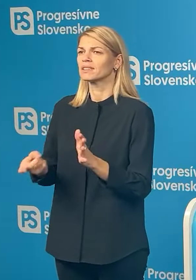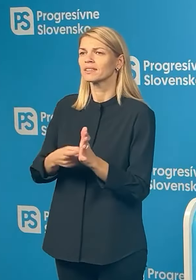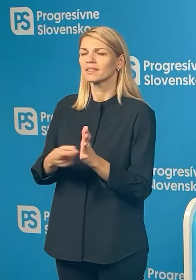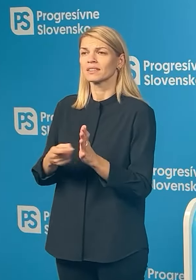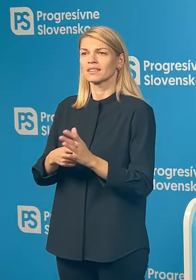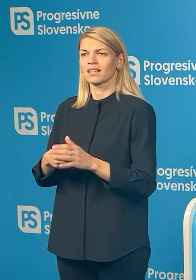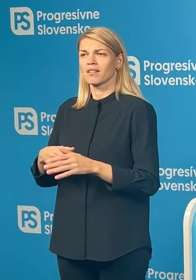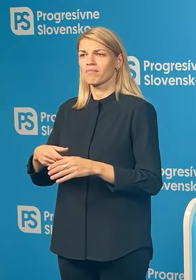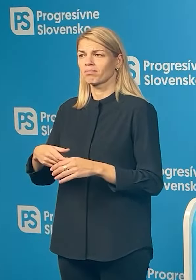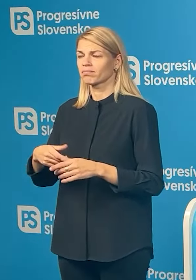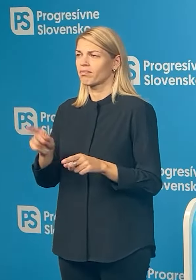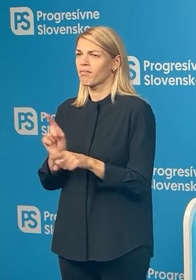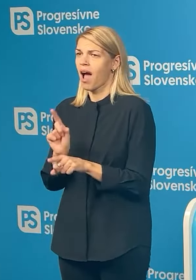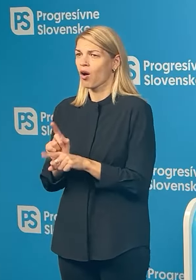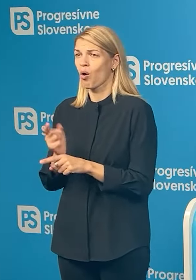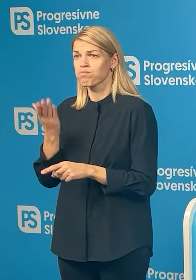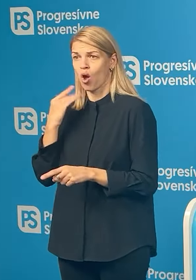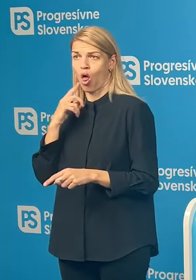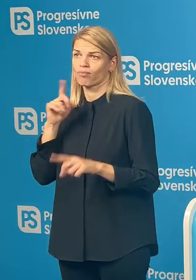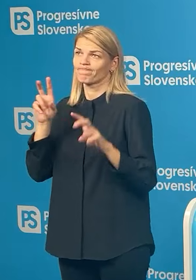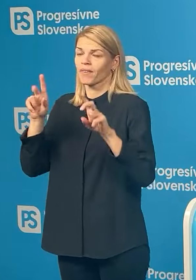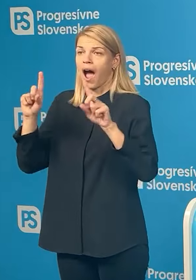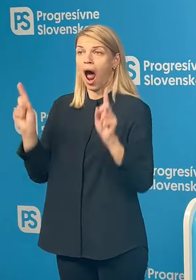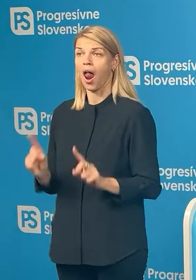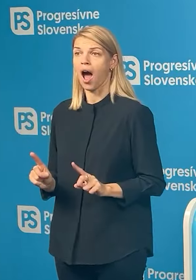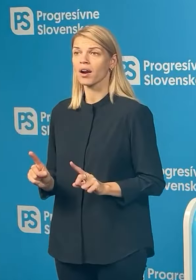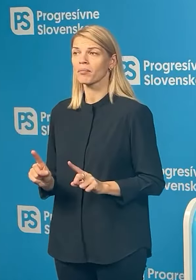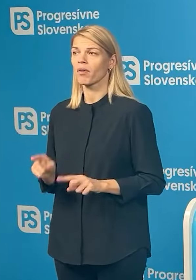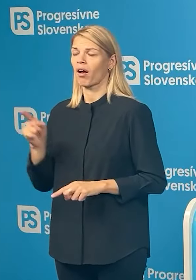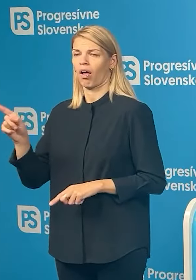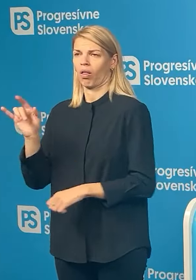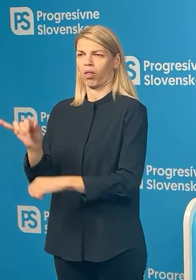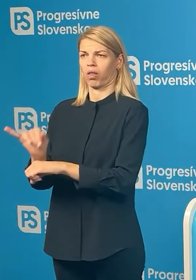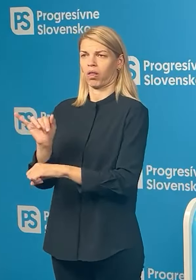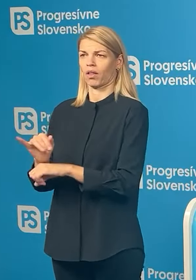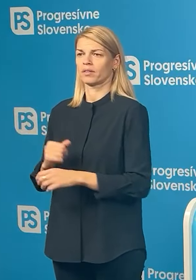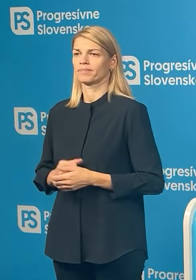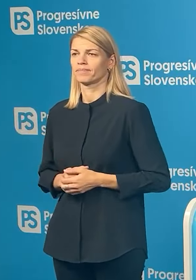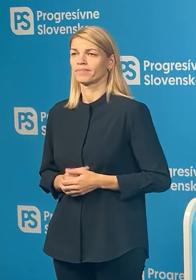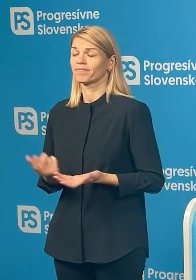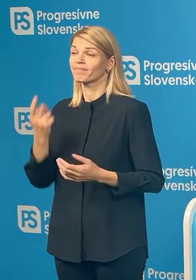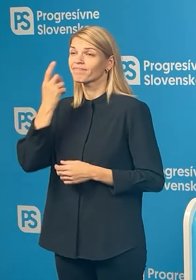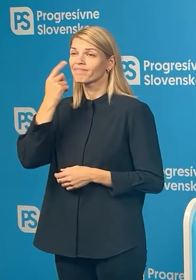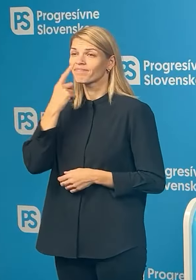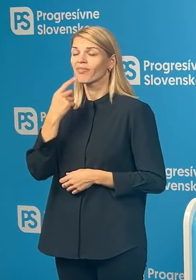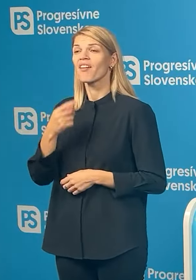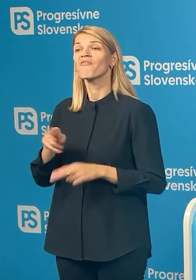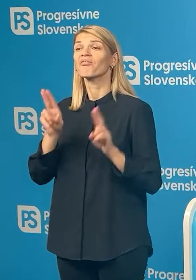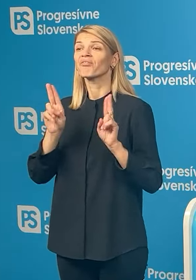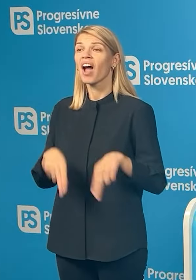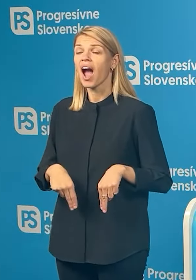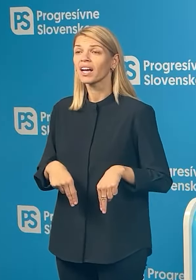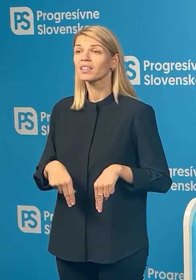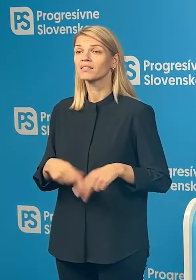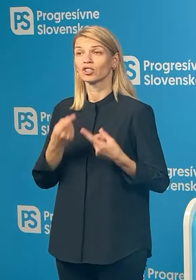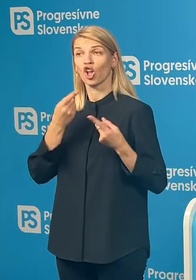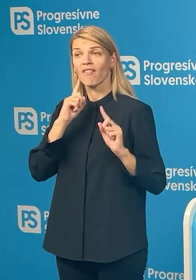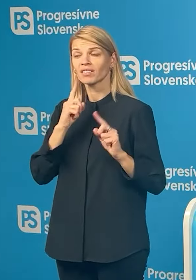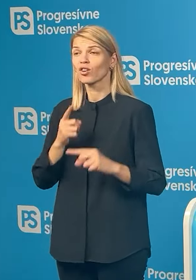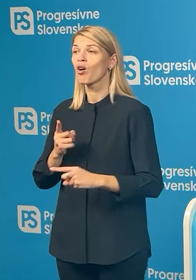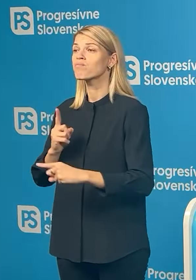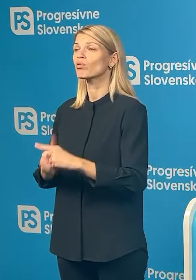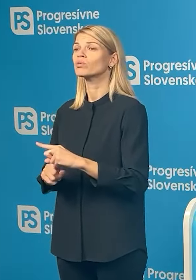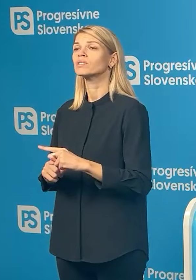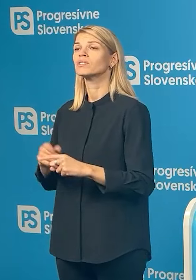vodárenstve upozorniť. Napokon, ono je to tak pravidlom, že Fakty versus Slovenská národná strana to končí